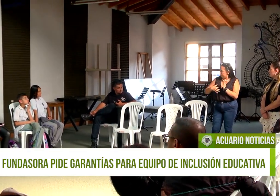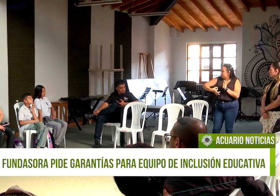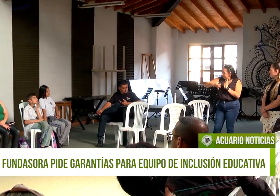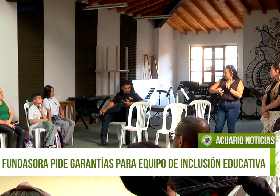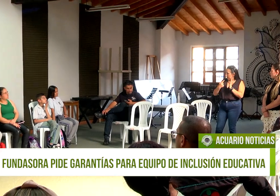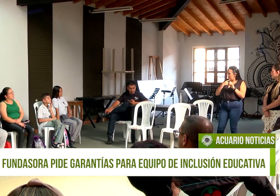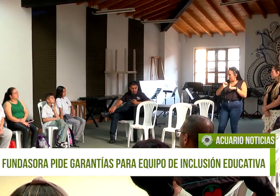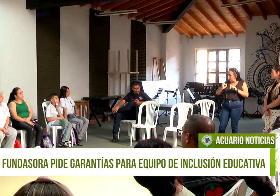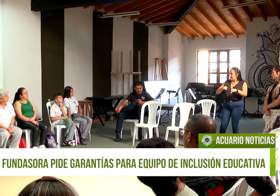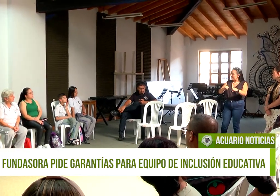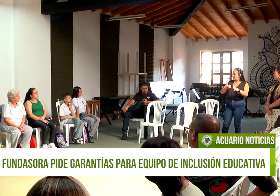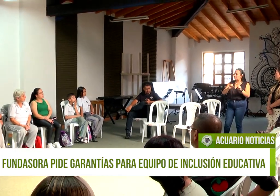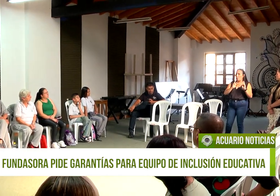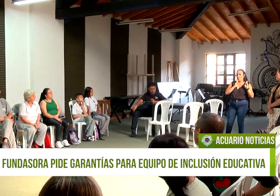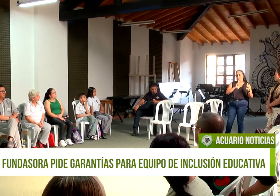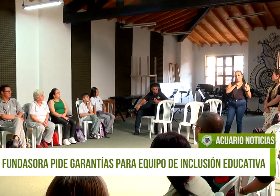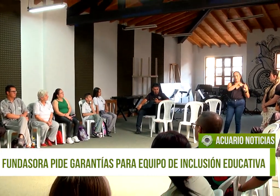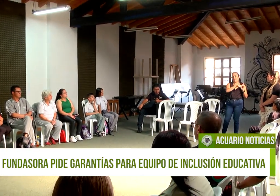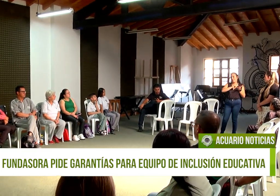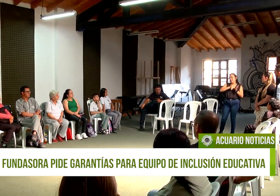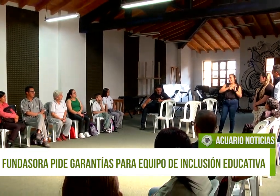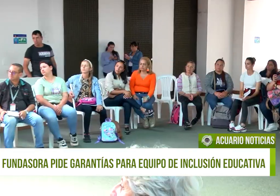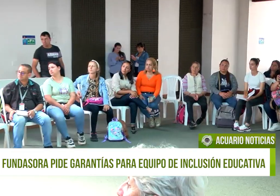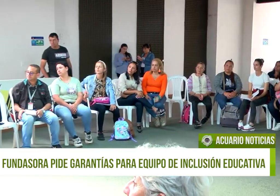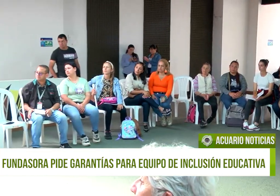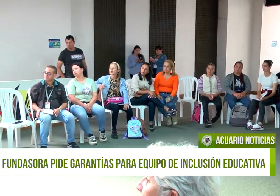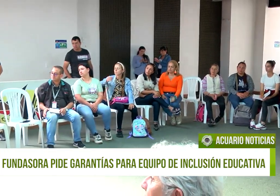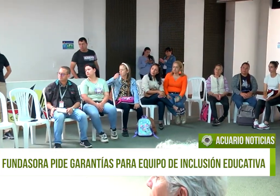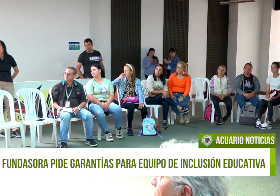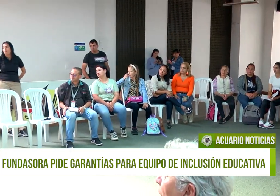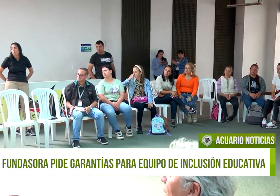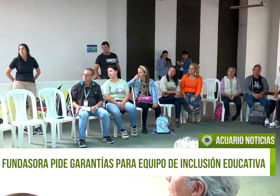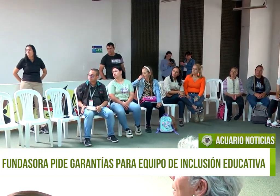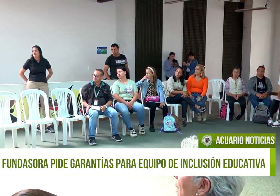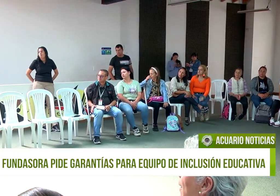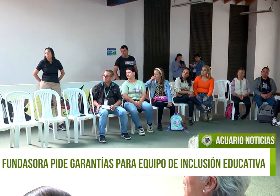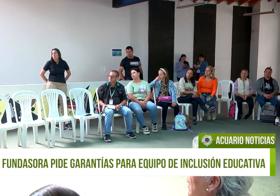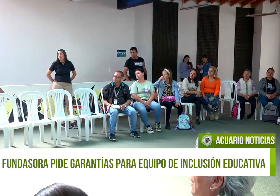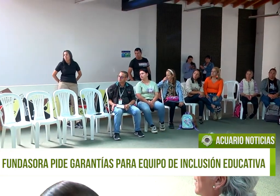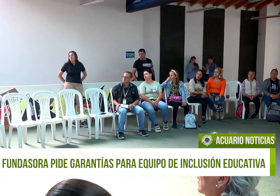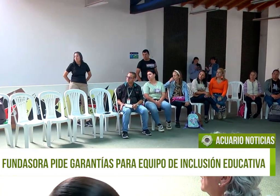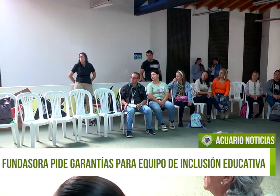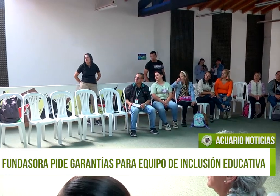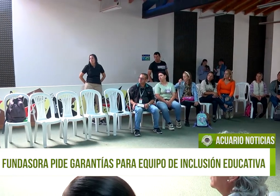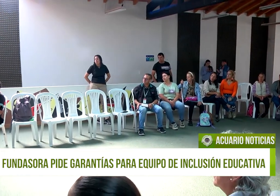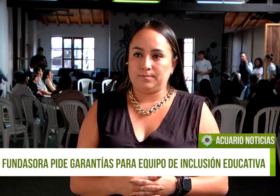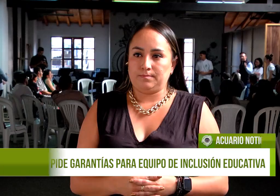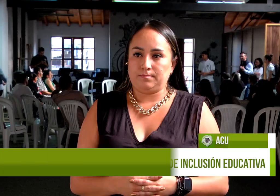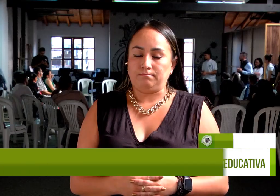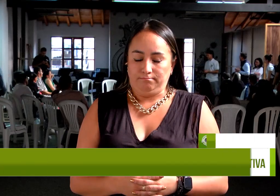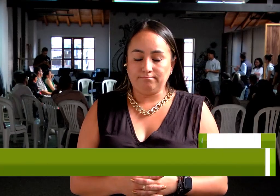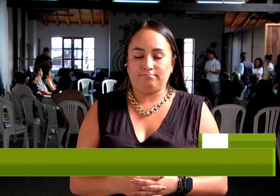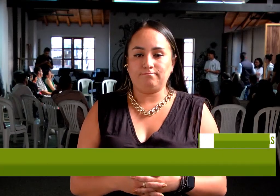la situación de contratación actual para prestar el servicio en las instituciones